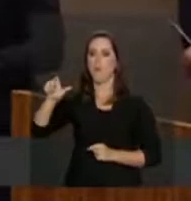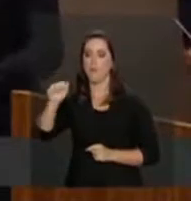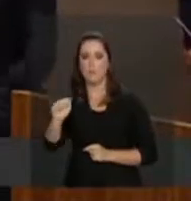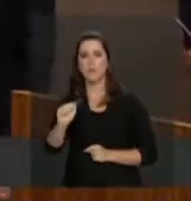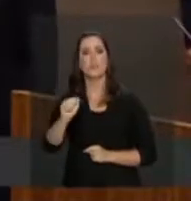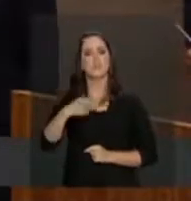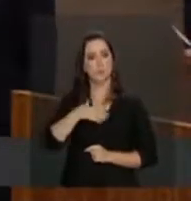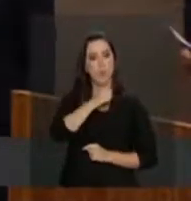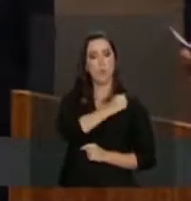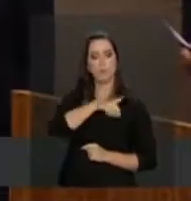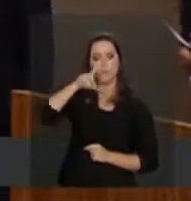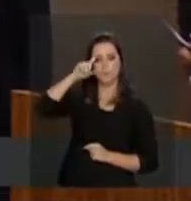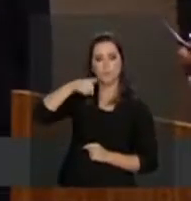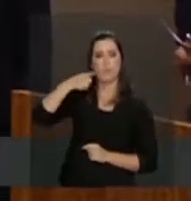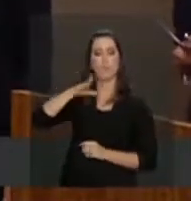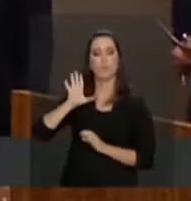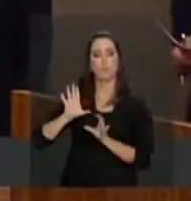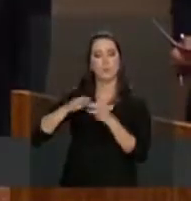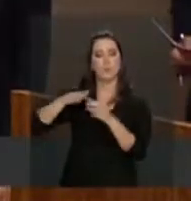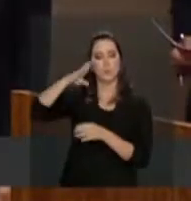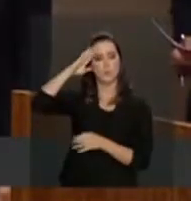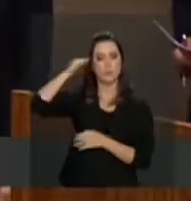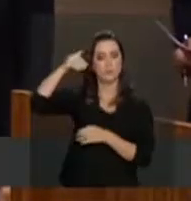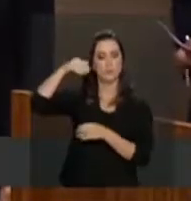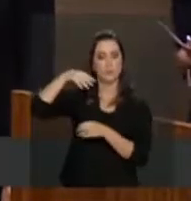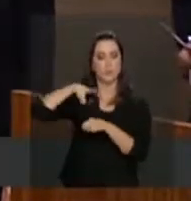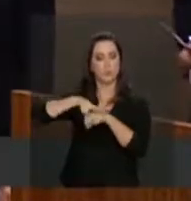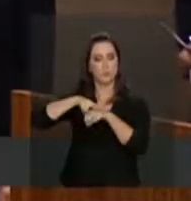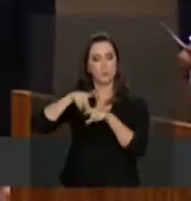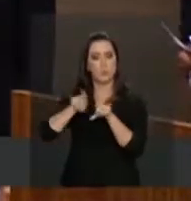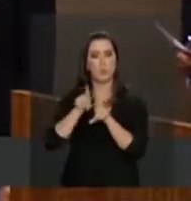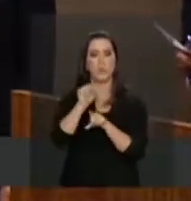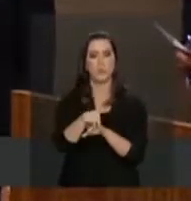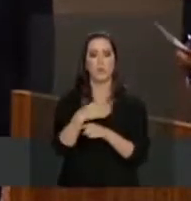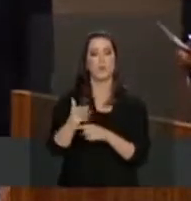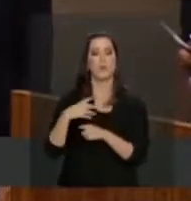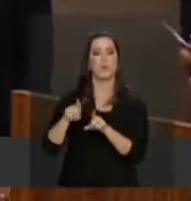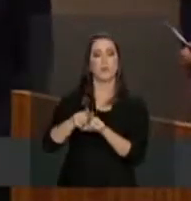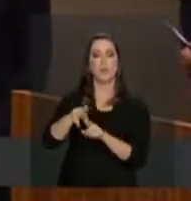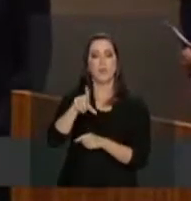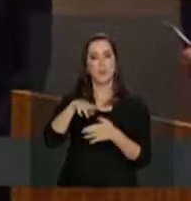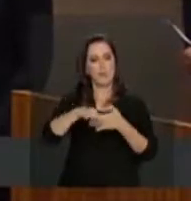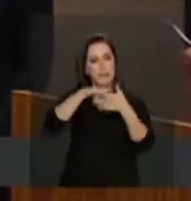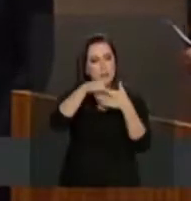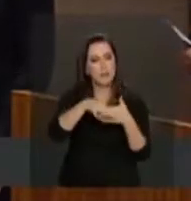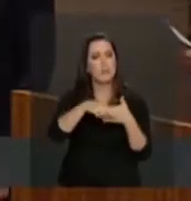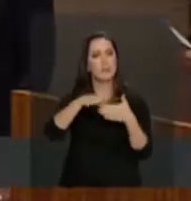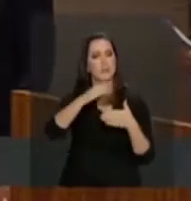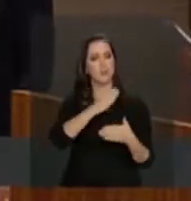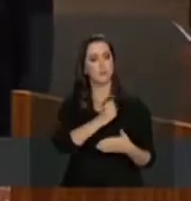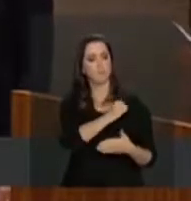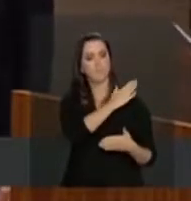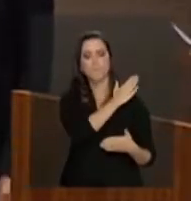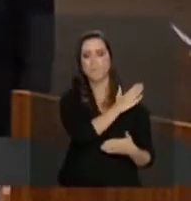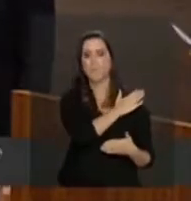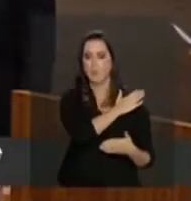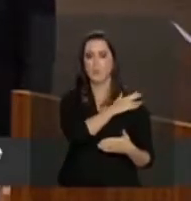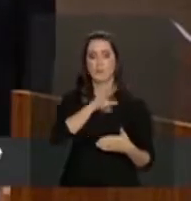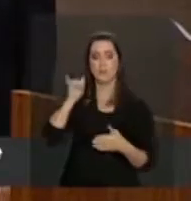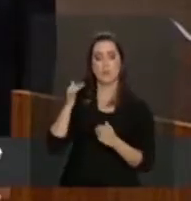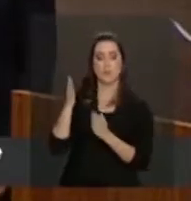Exército. Tenente Brigadeiro do Ar, Nivaldo Rossato, comandante da Aeronáutica. Senhora Raquel